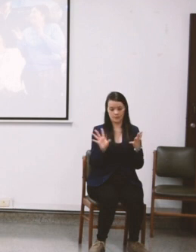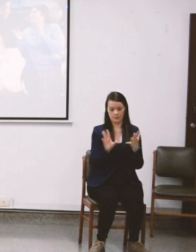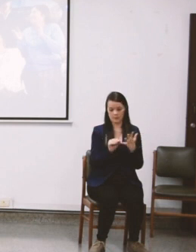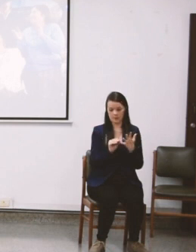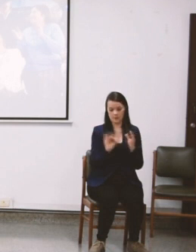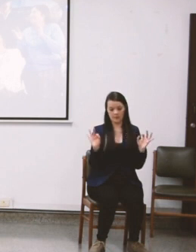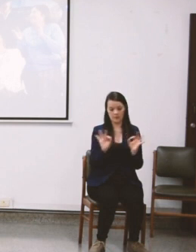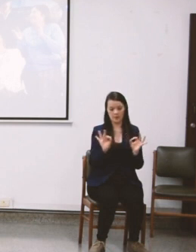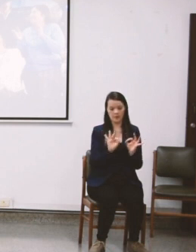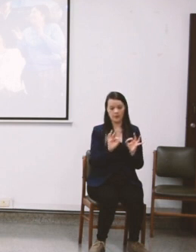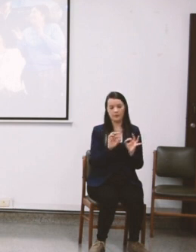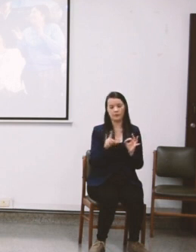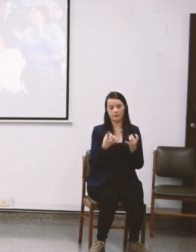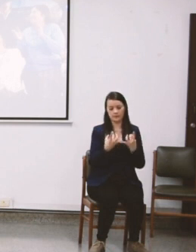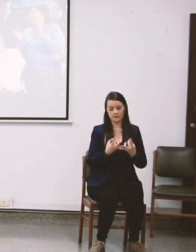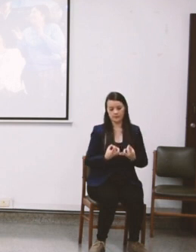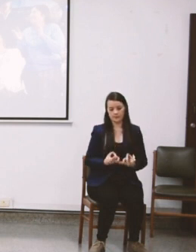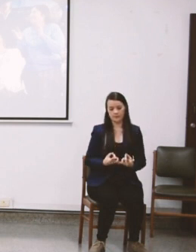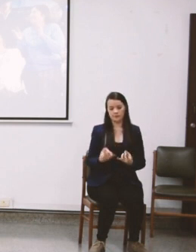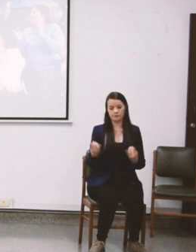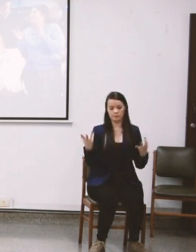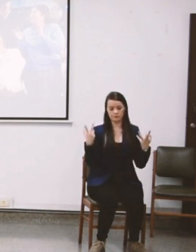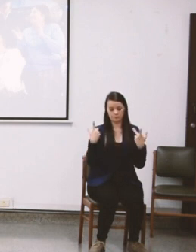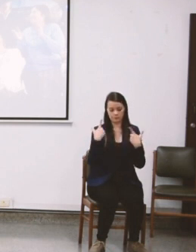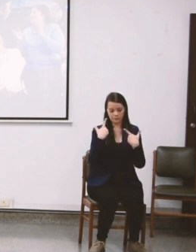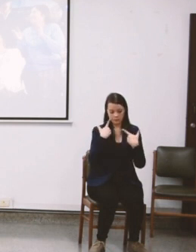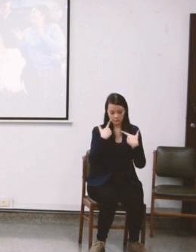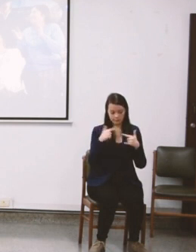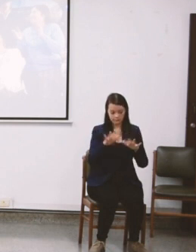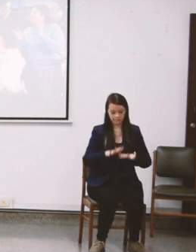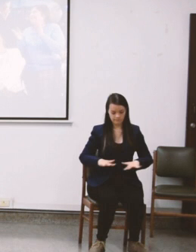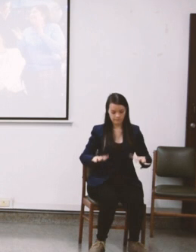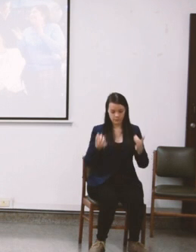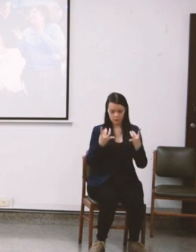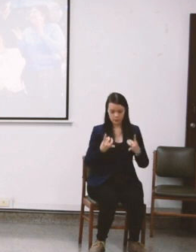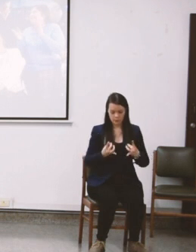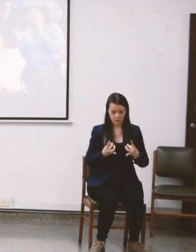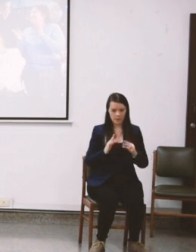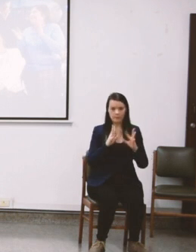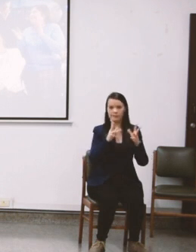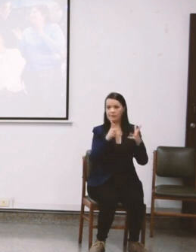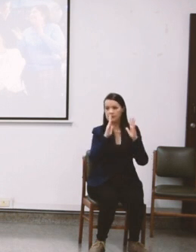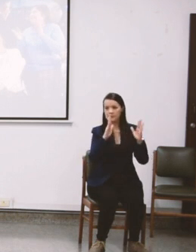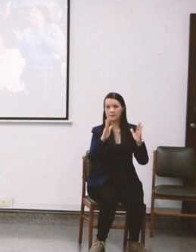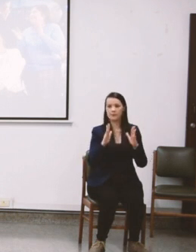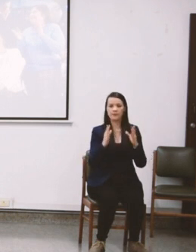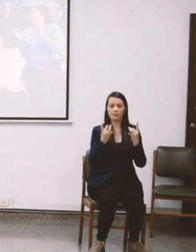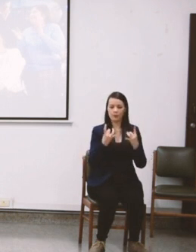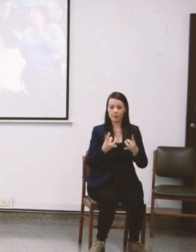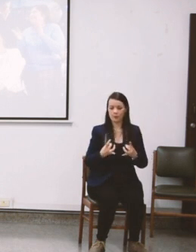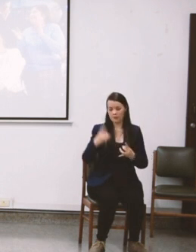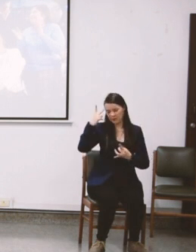nos ha dolido susurrar nuestras verdades, nos ha dolido no ser escuchados, nos ha dolido destejer la